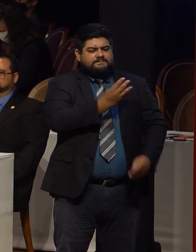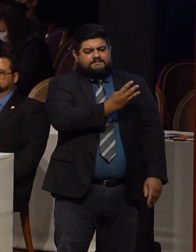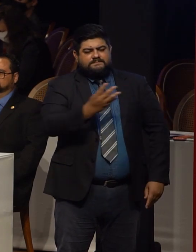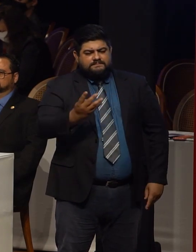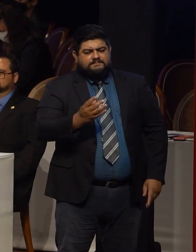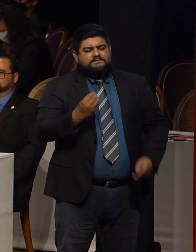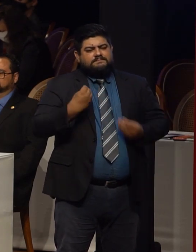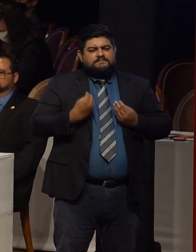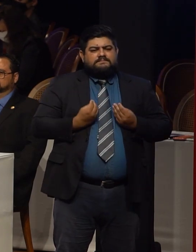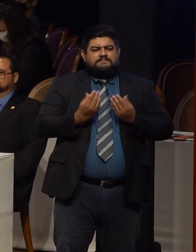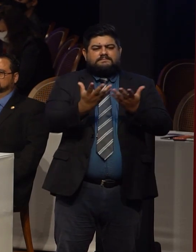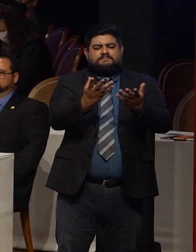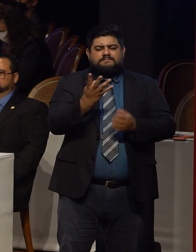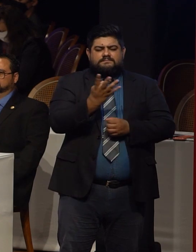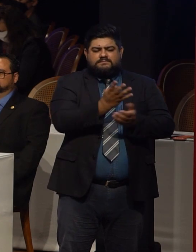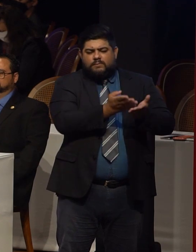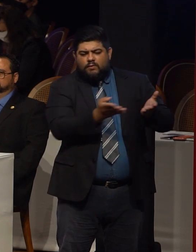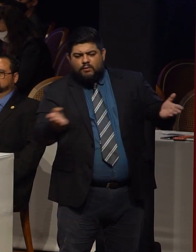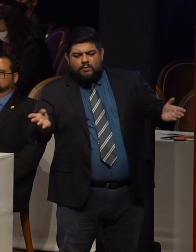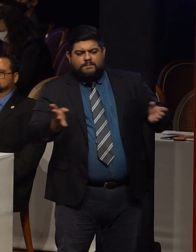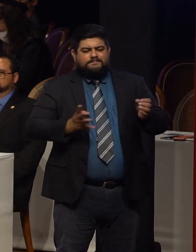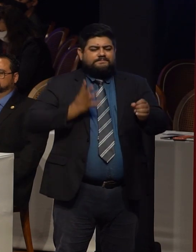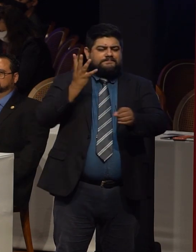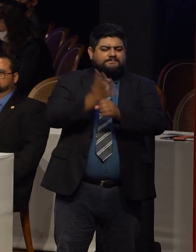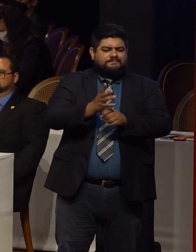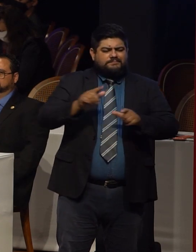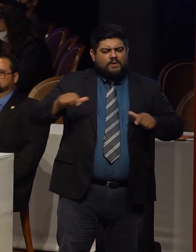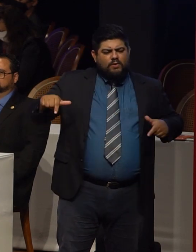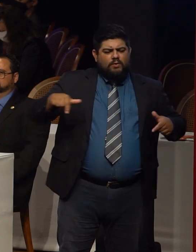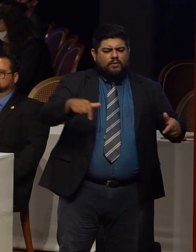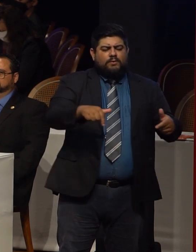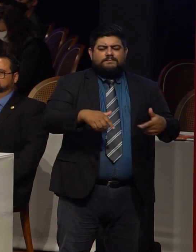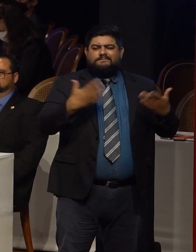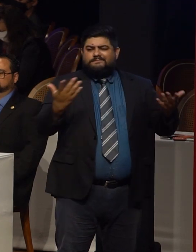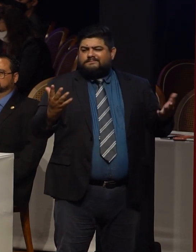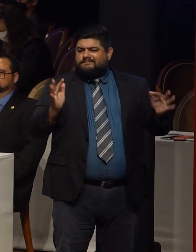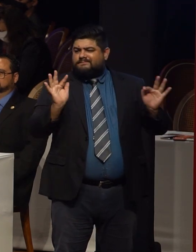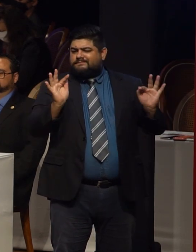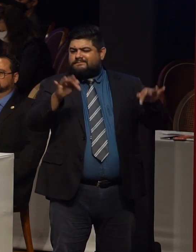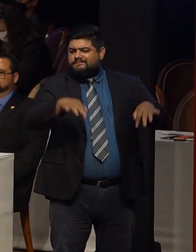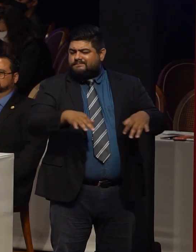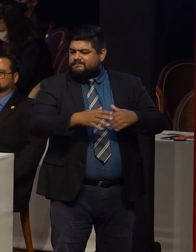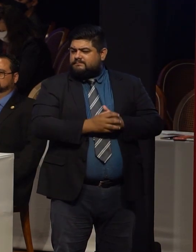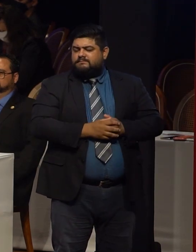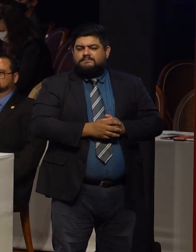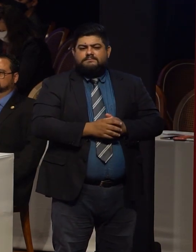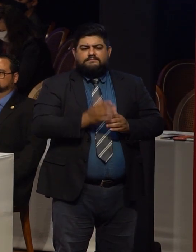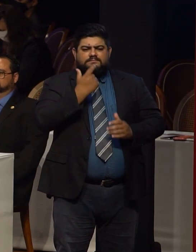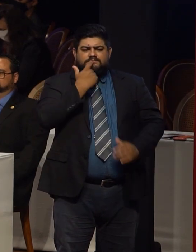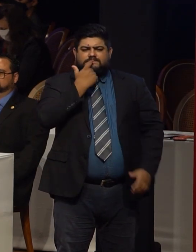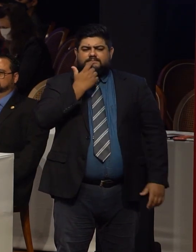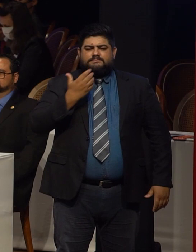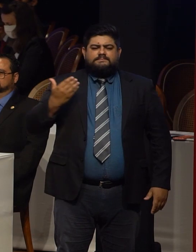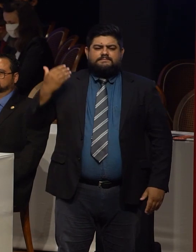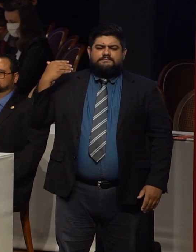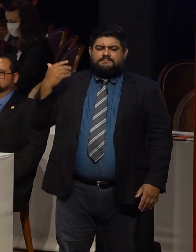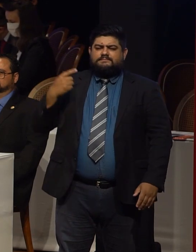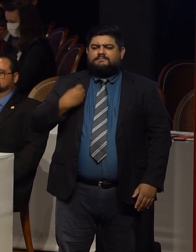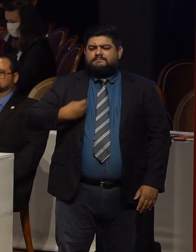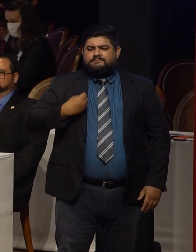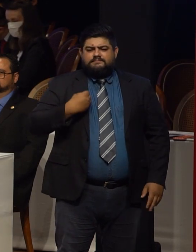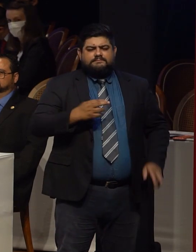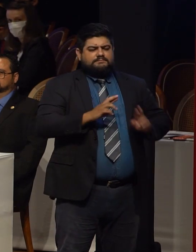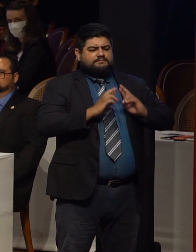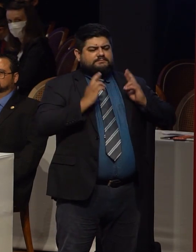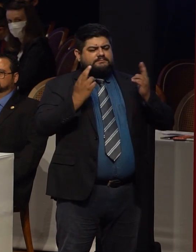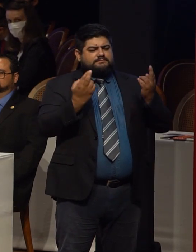isso nos próximos 4 anos com muito trabalho. E para encerrar, esses dias eu estava numa